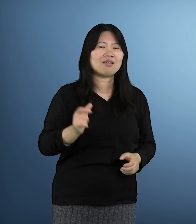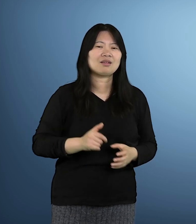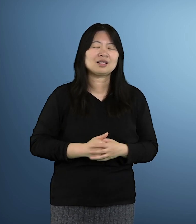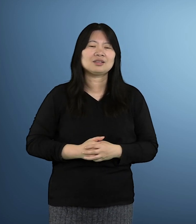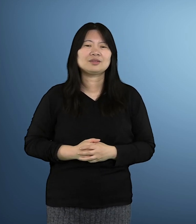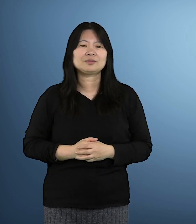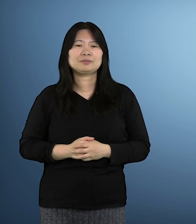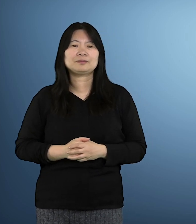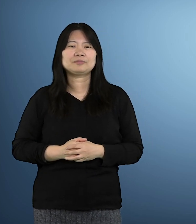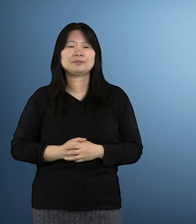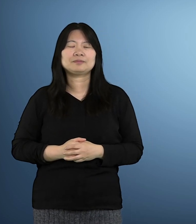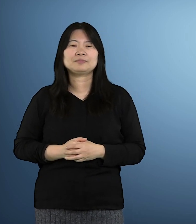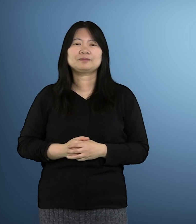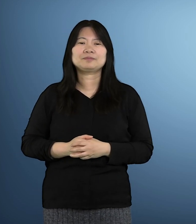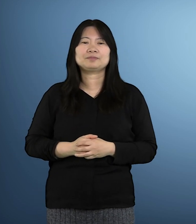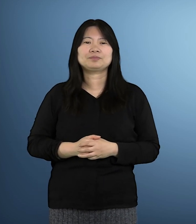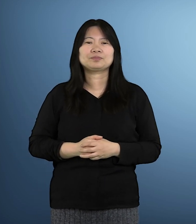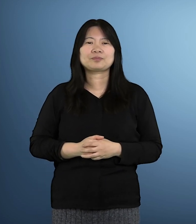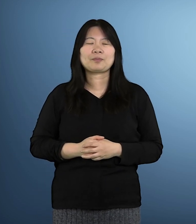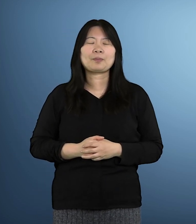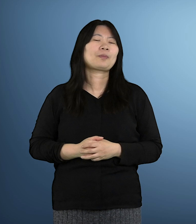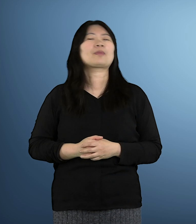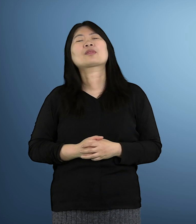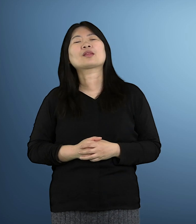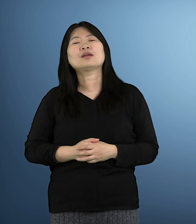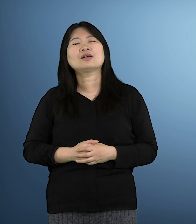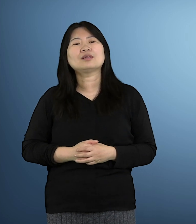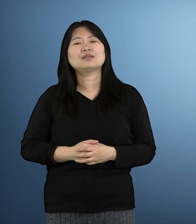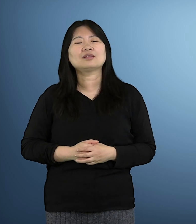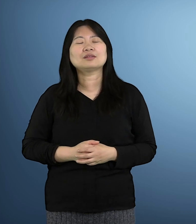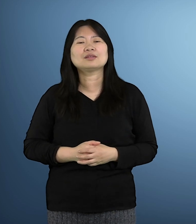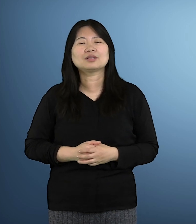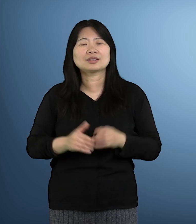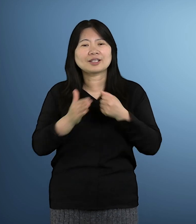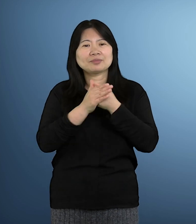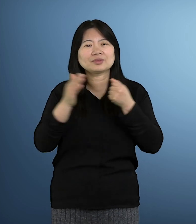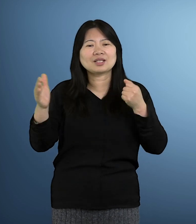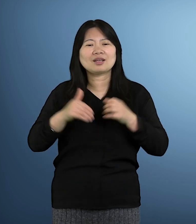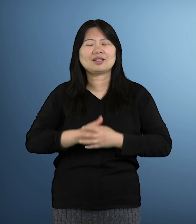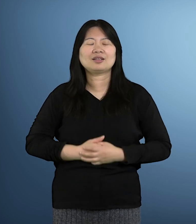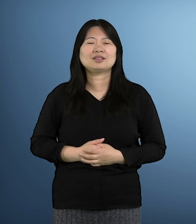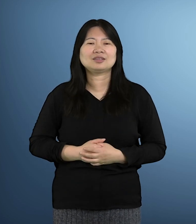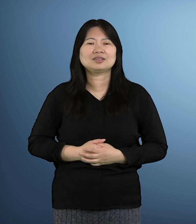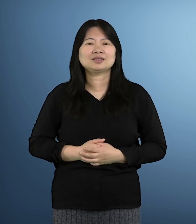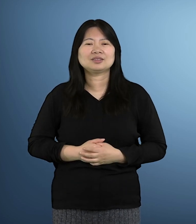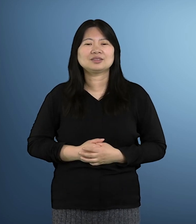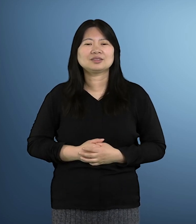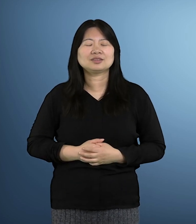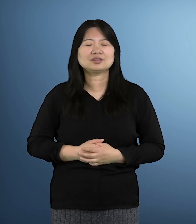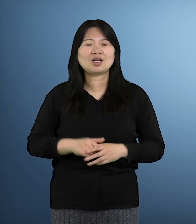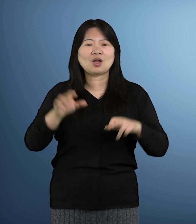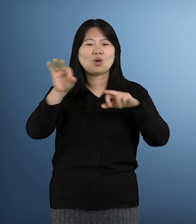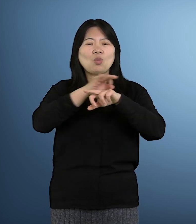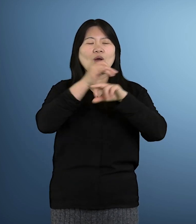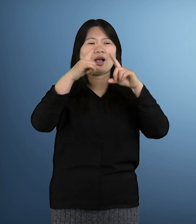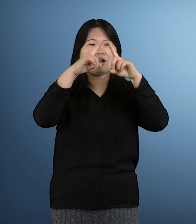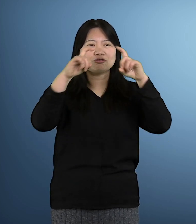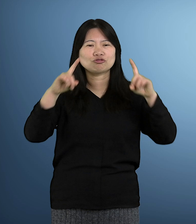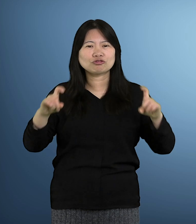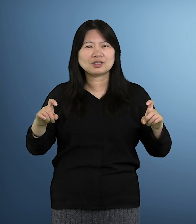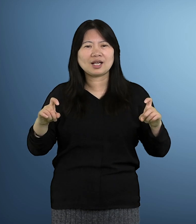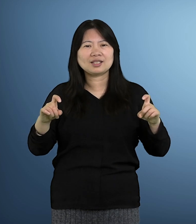진영입니다. 이 프라이토리온이 그 얘기예요. 그래서 어떤 번역은